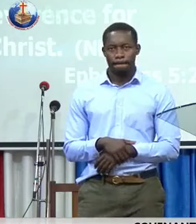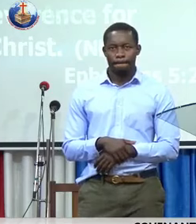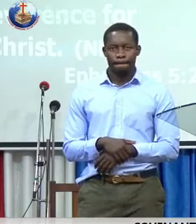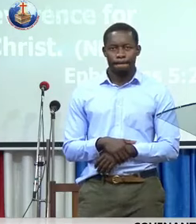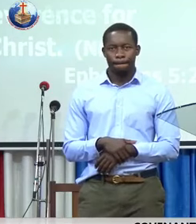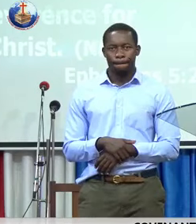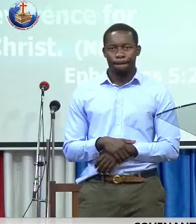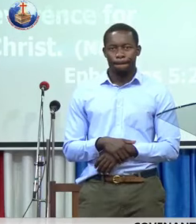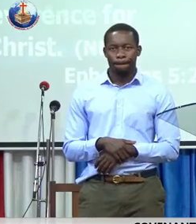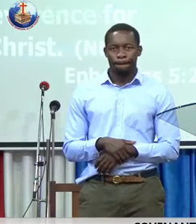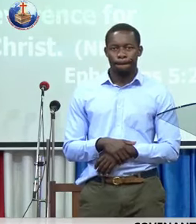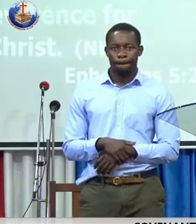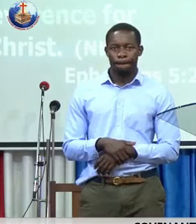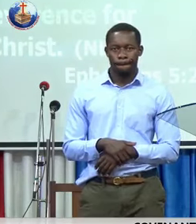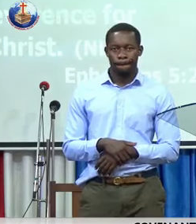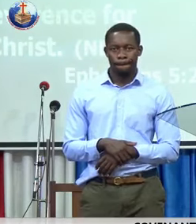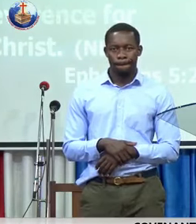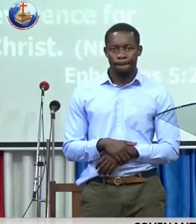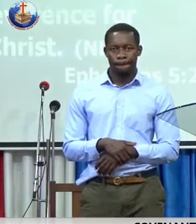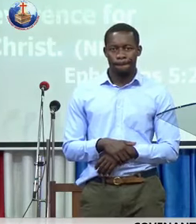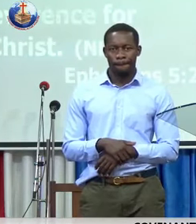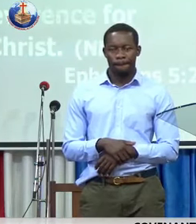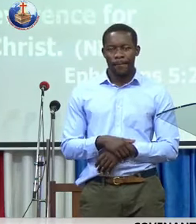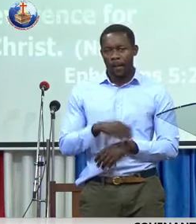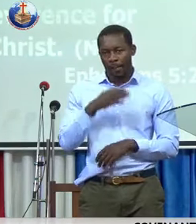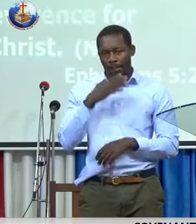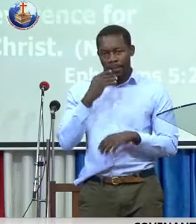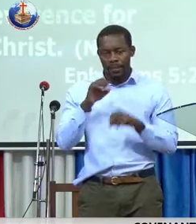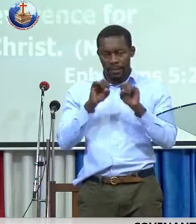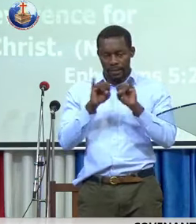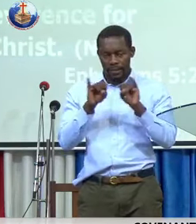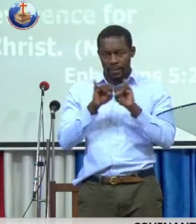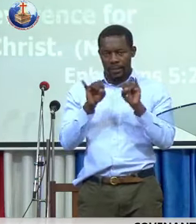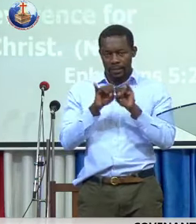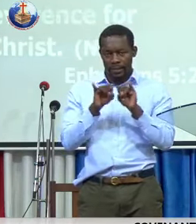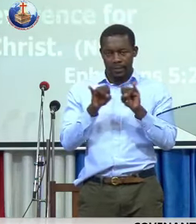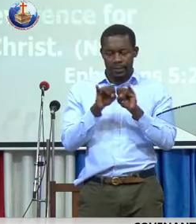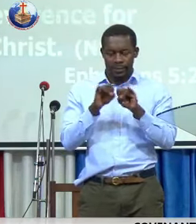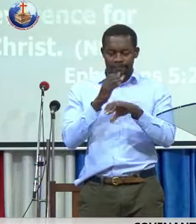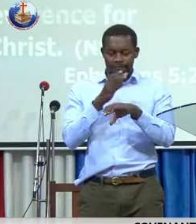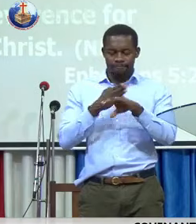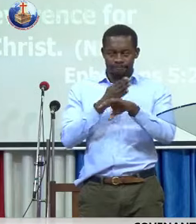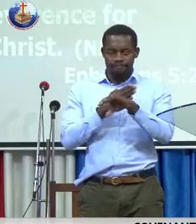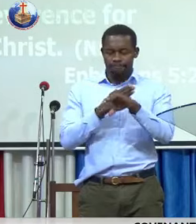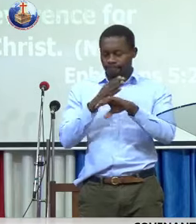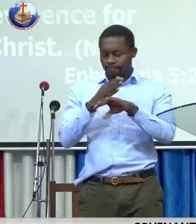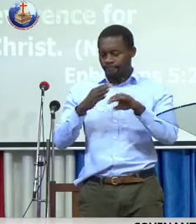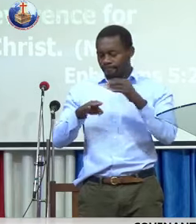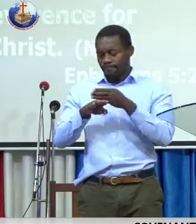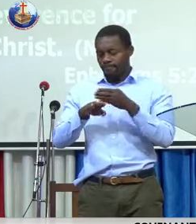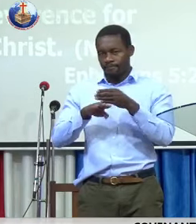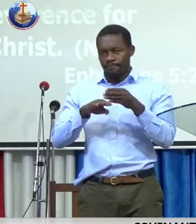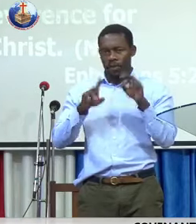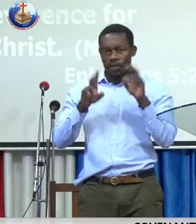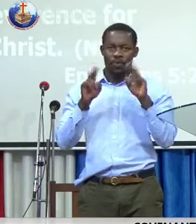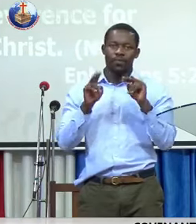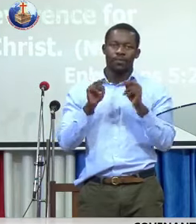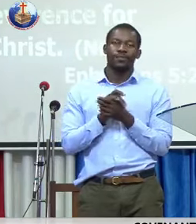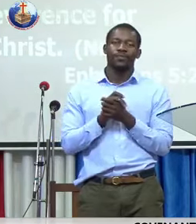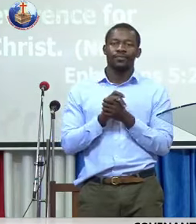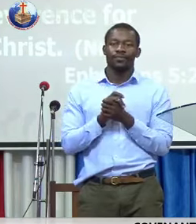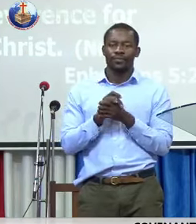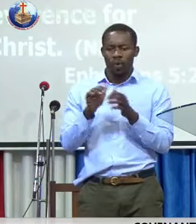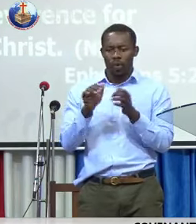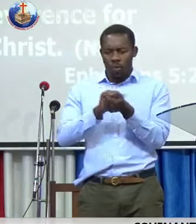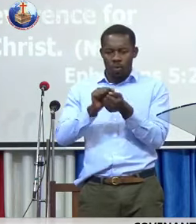kuwasilisha kila siku. Blameless before the Lord. Pasipo na mawaa mbele za Mungu. How can you wash your wife with the word? Utamwoshaje?